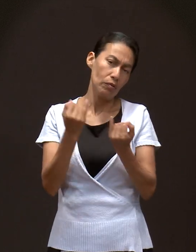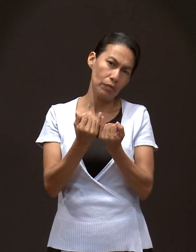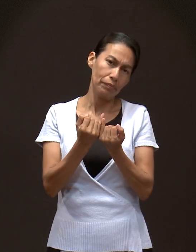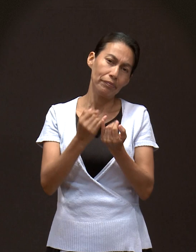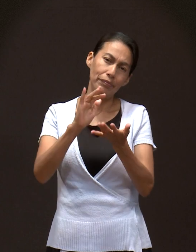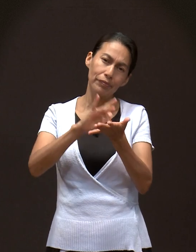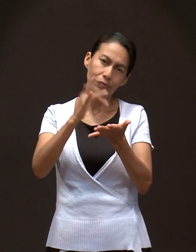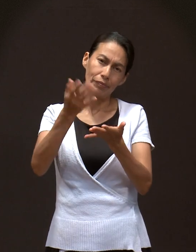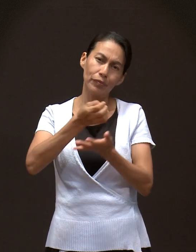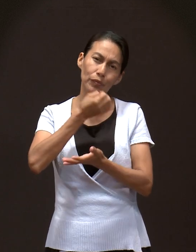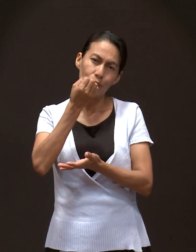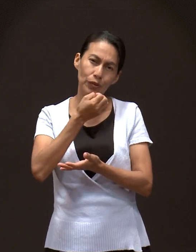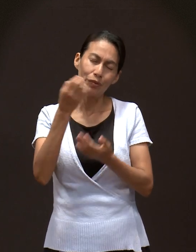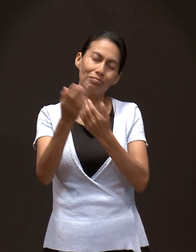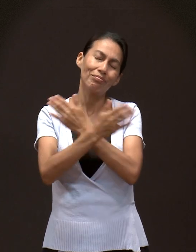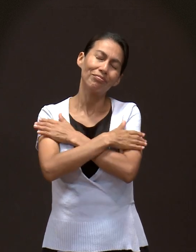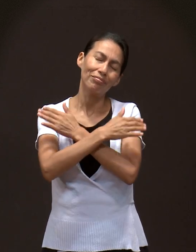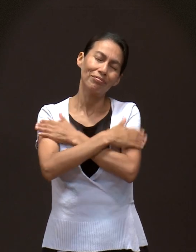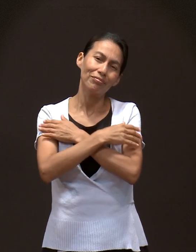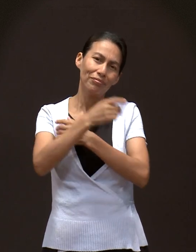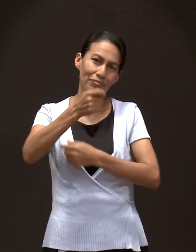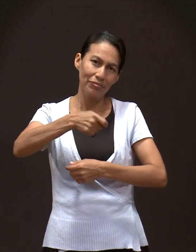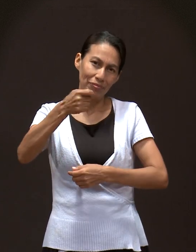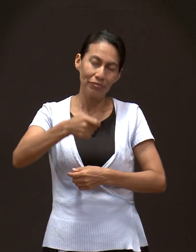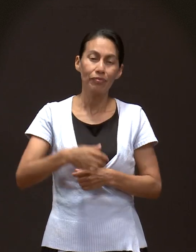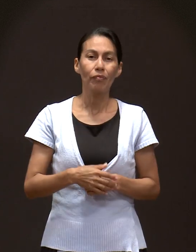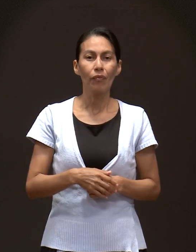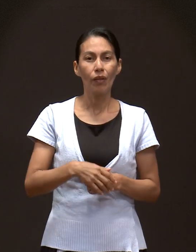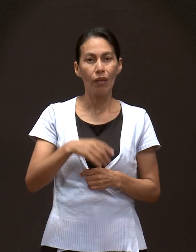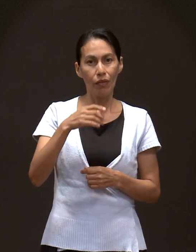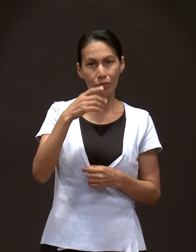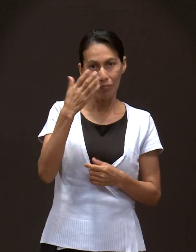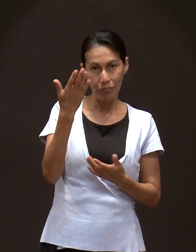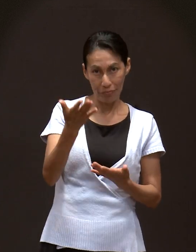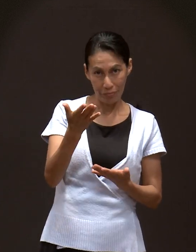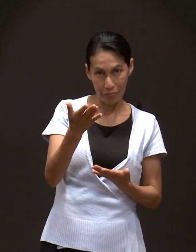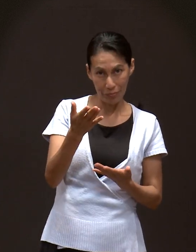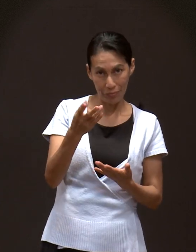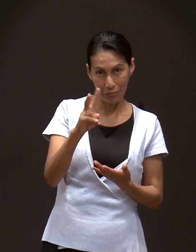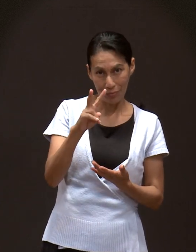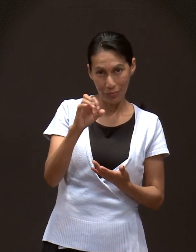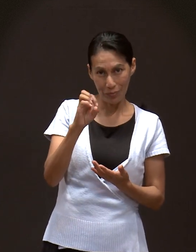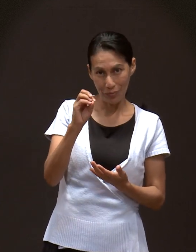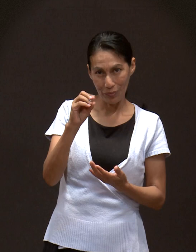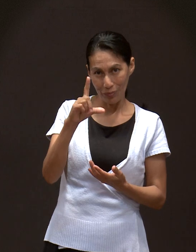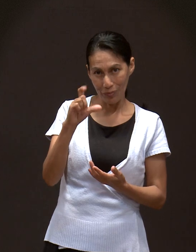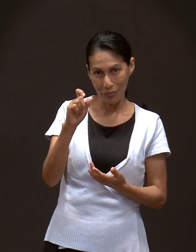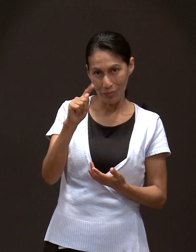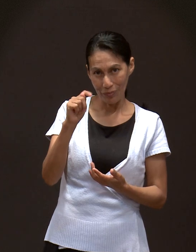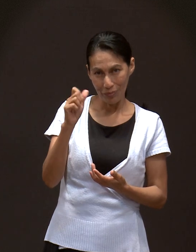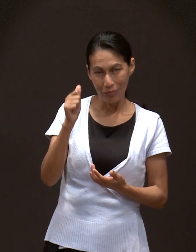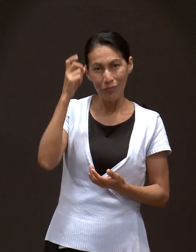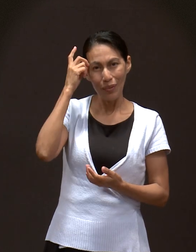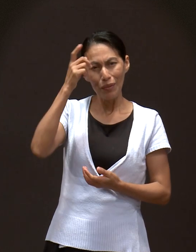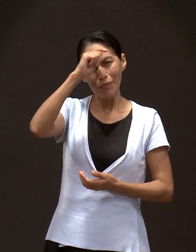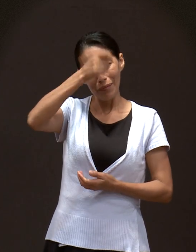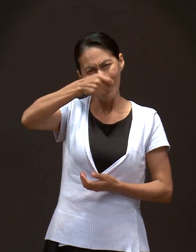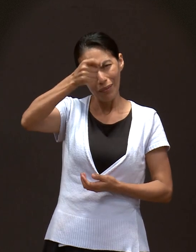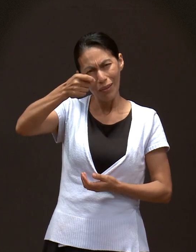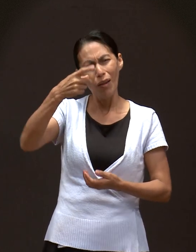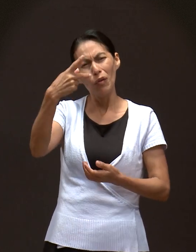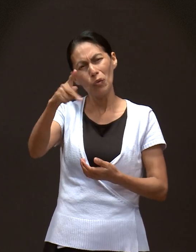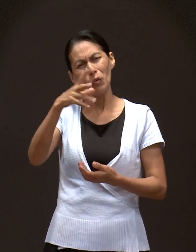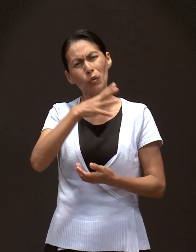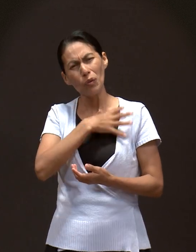muchas gracias por sus oraciones. Saludos a todos. Violeta, un abrazo para ti. Que siga Dios derramando bendición sobre